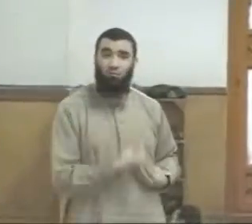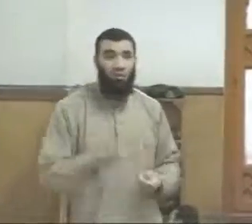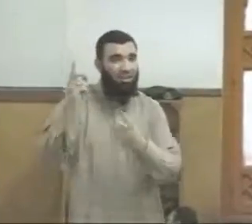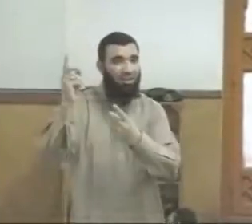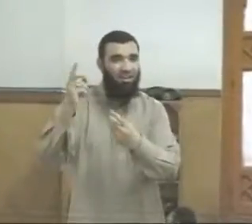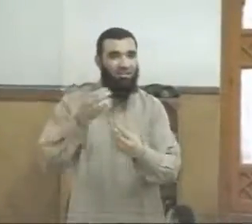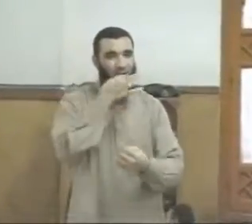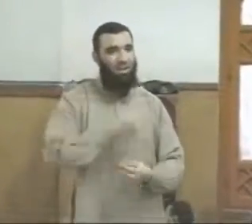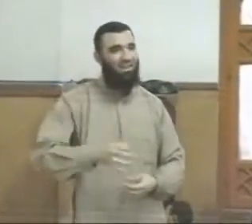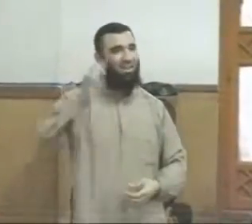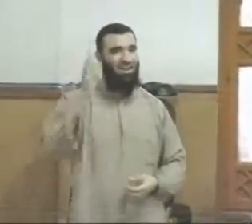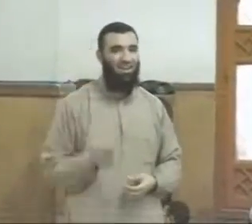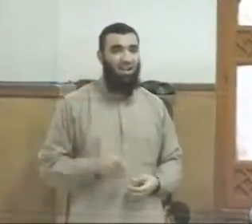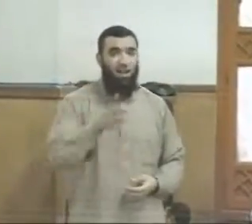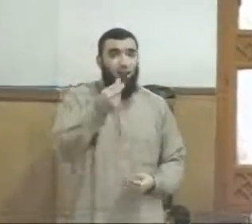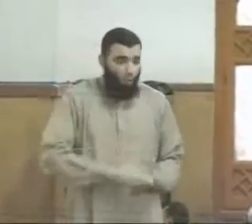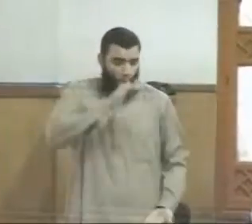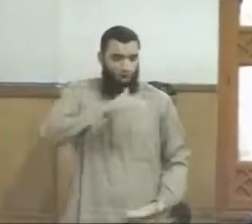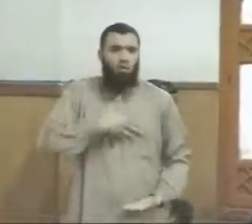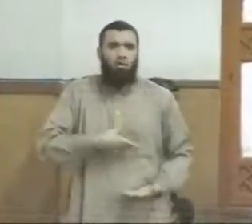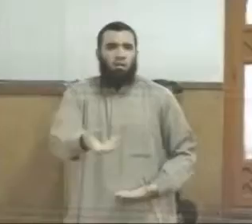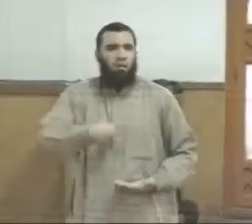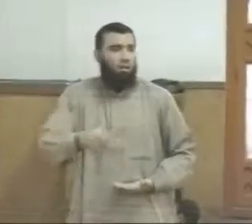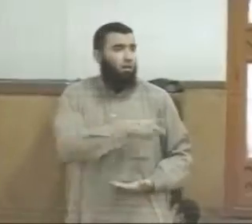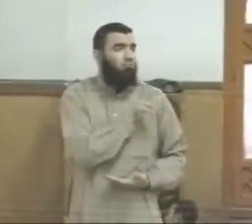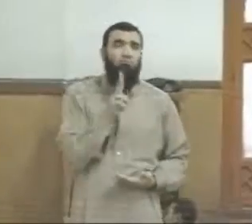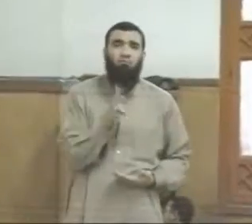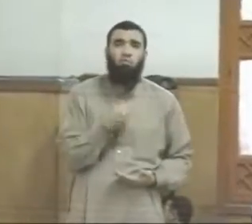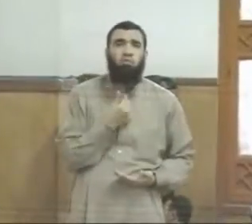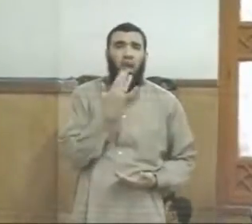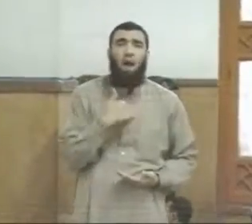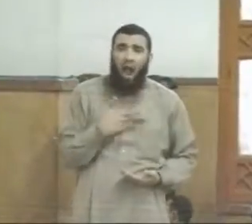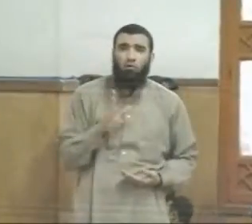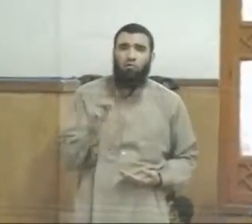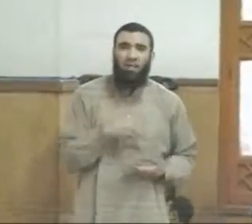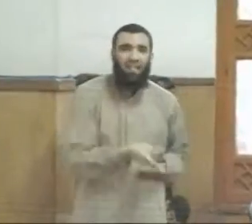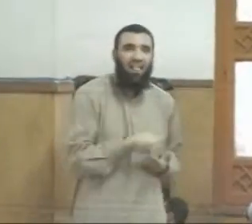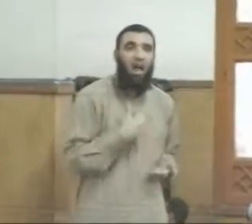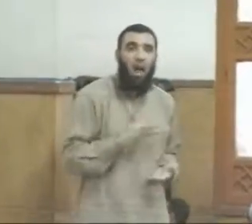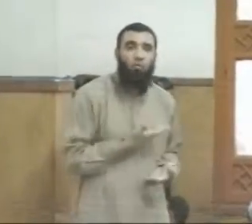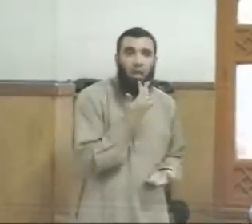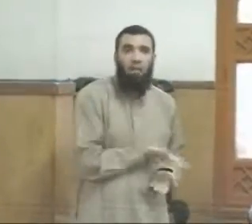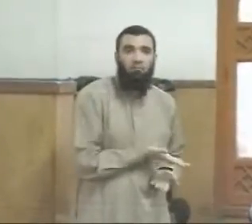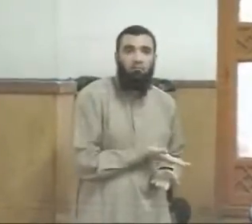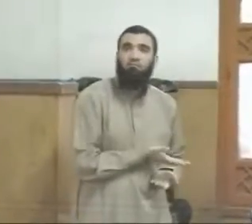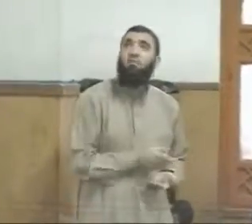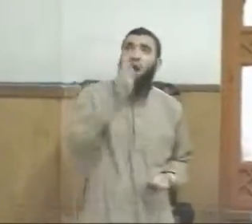أجر، ومن دل على الخير أجر، ومن أحب الخير وتمناه